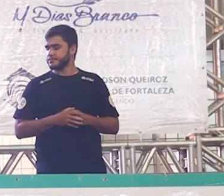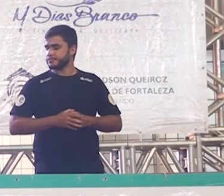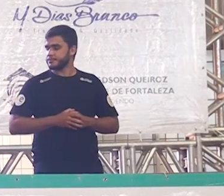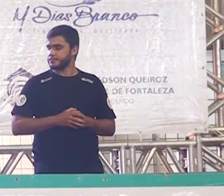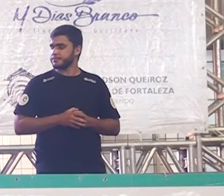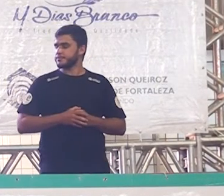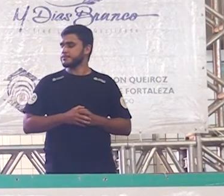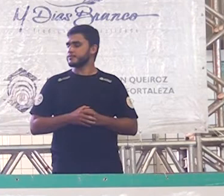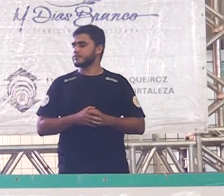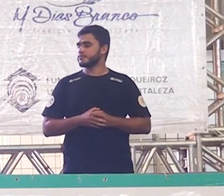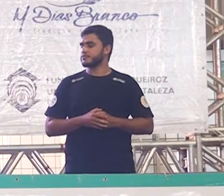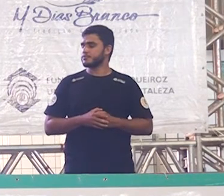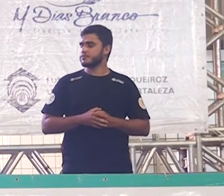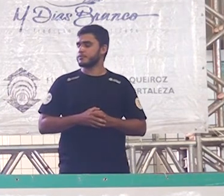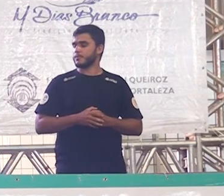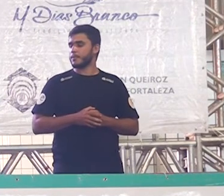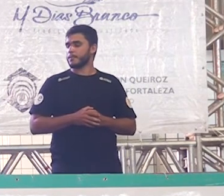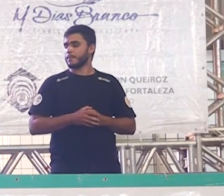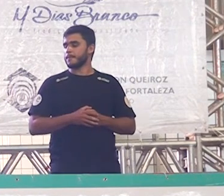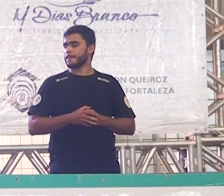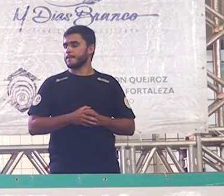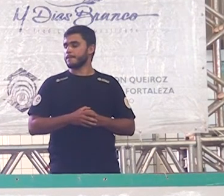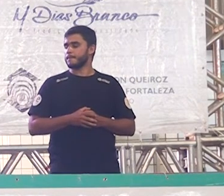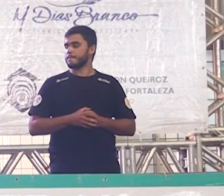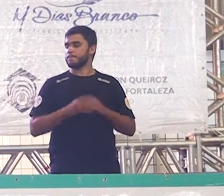Vamos mais um exercício, por favor.